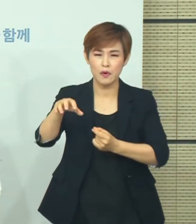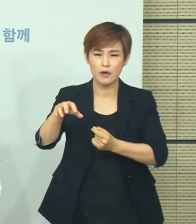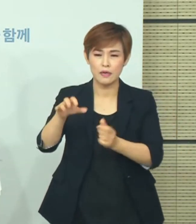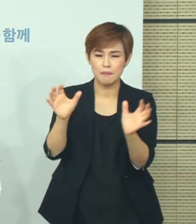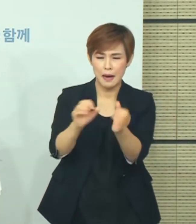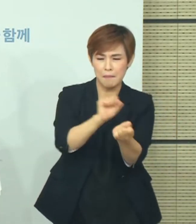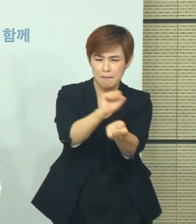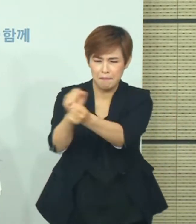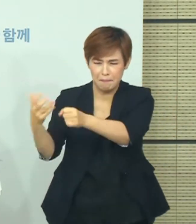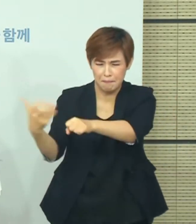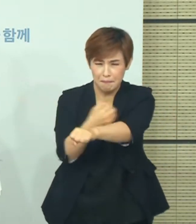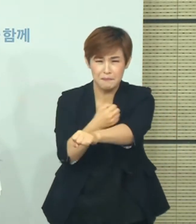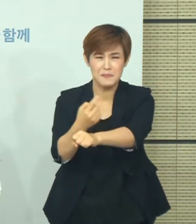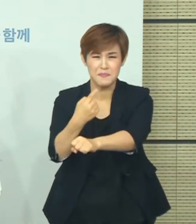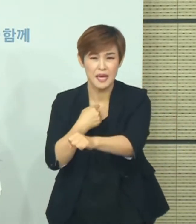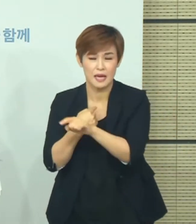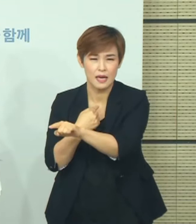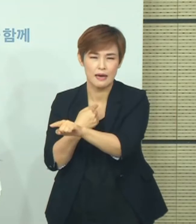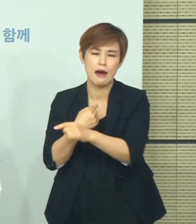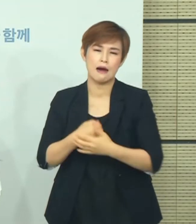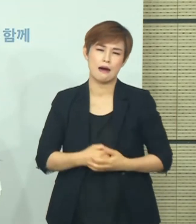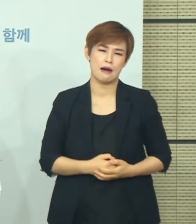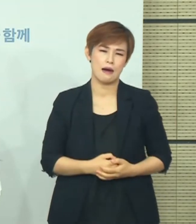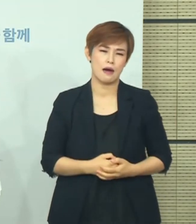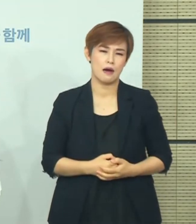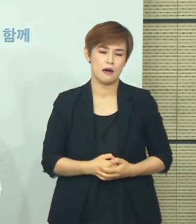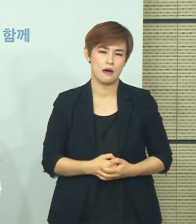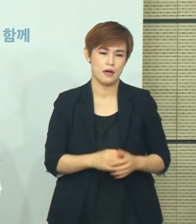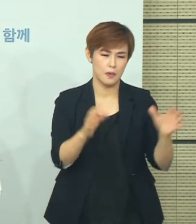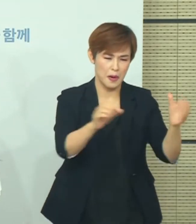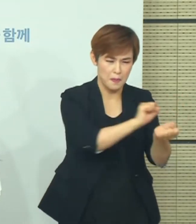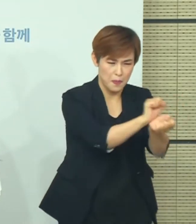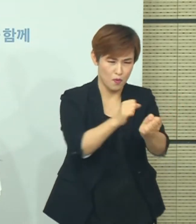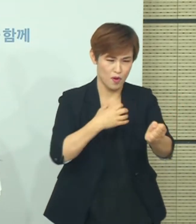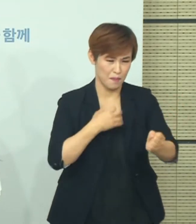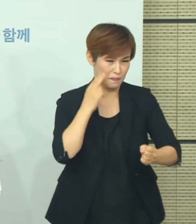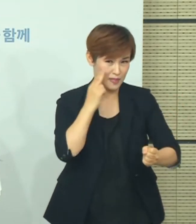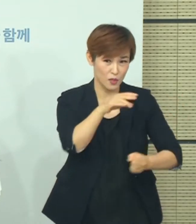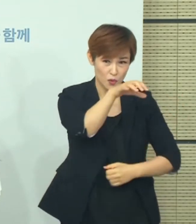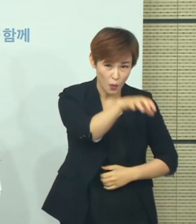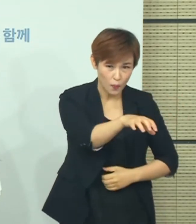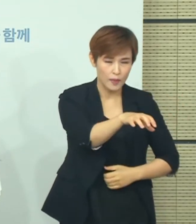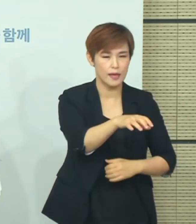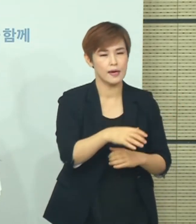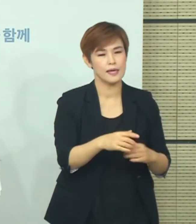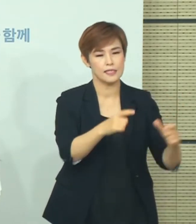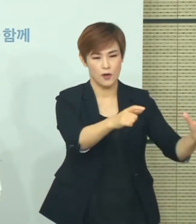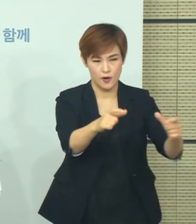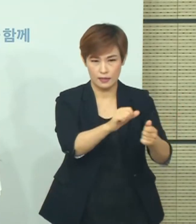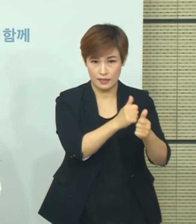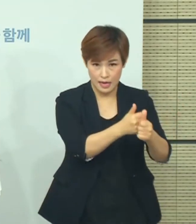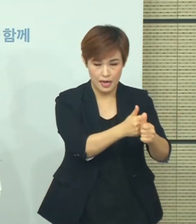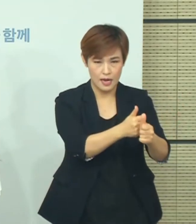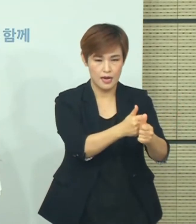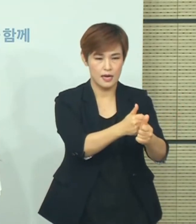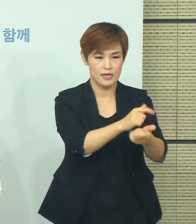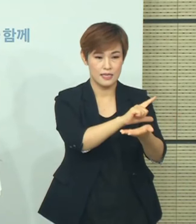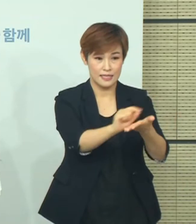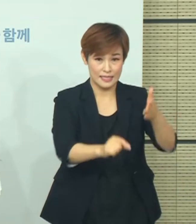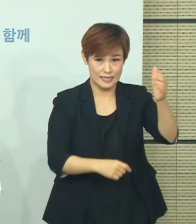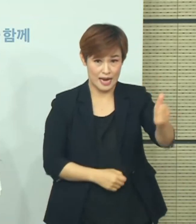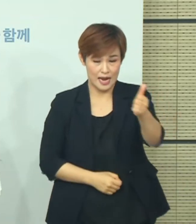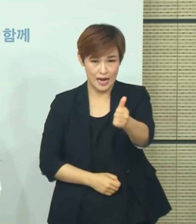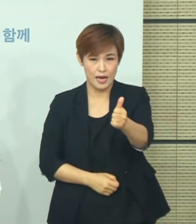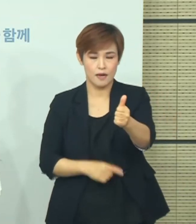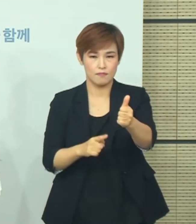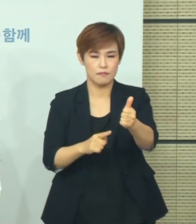고려하여 집단 감염 위험도가 높은 시설에 대해 지역별 상황에 따라 지자체장이 방역을 강화할